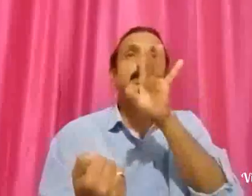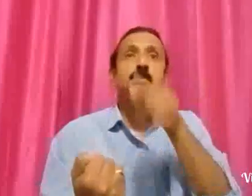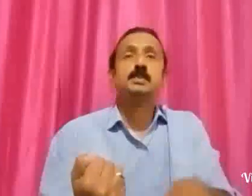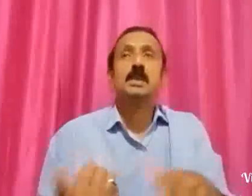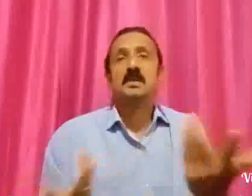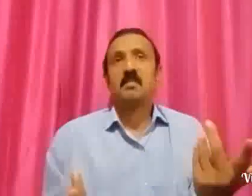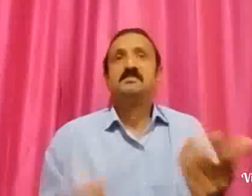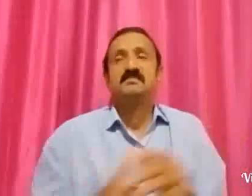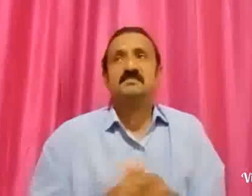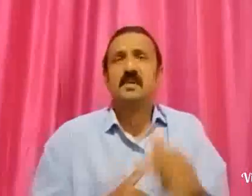പുതിയ എണ്ണയ്യാ പ്രസാദ്.